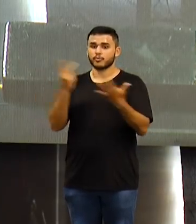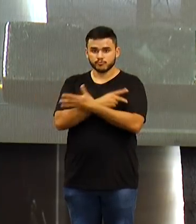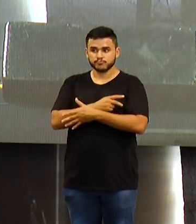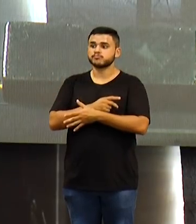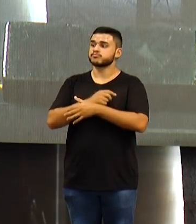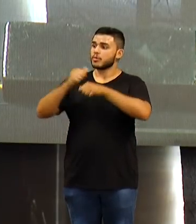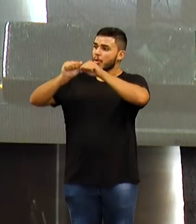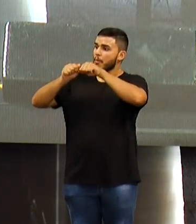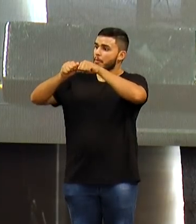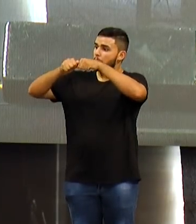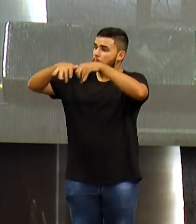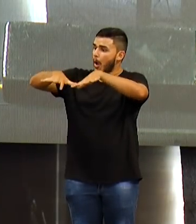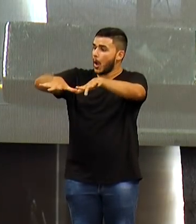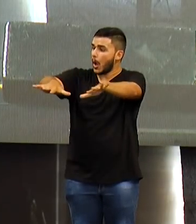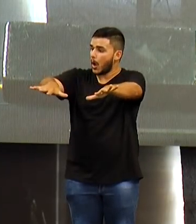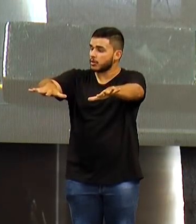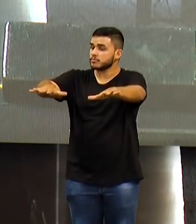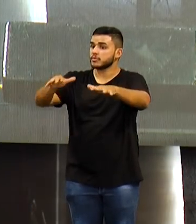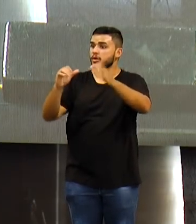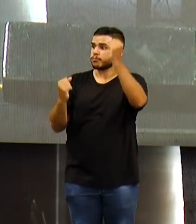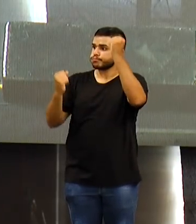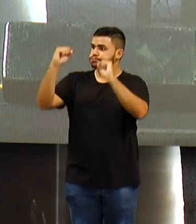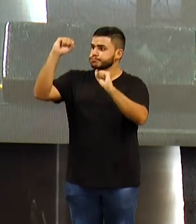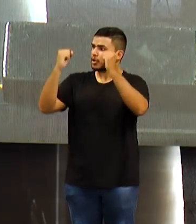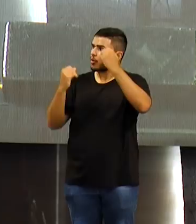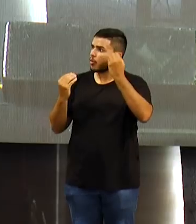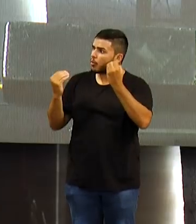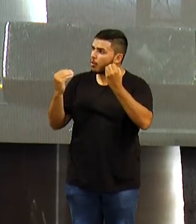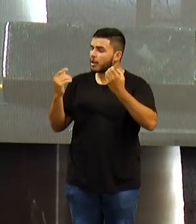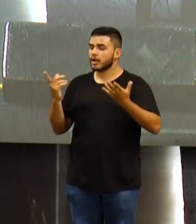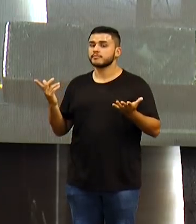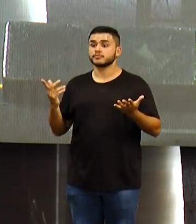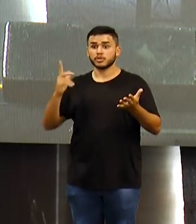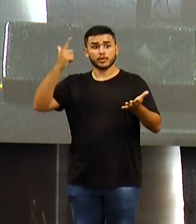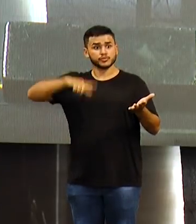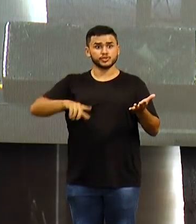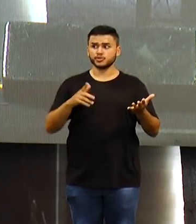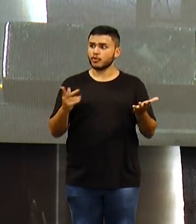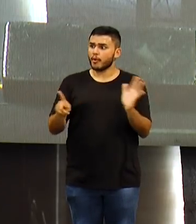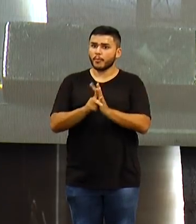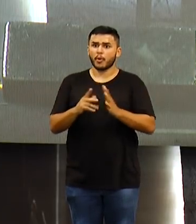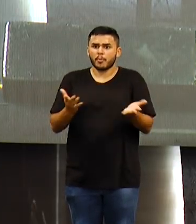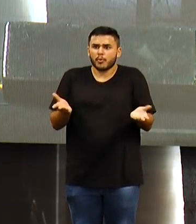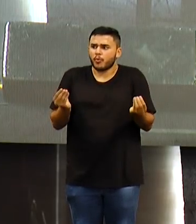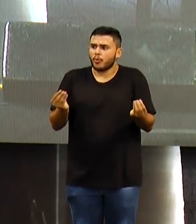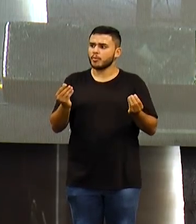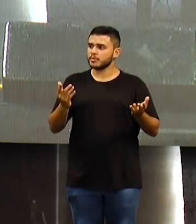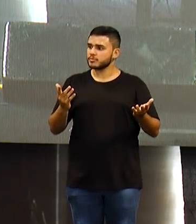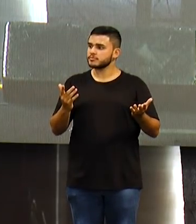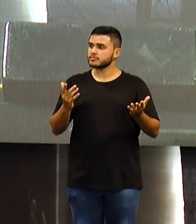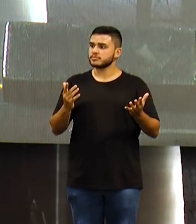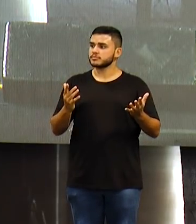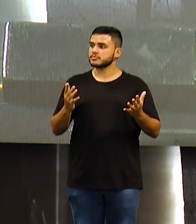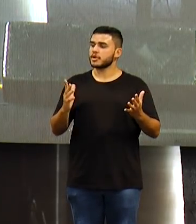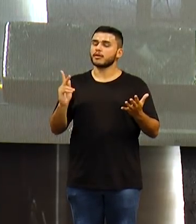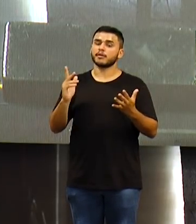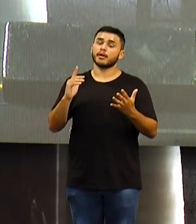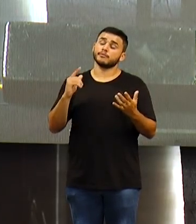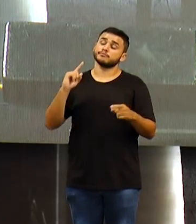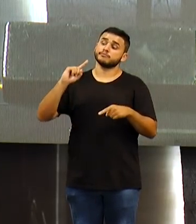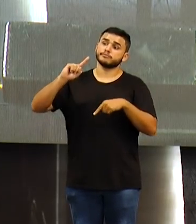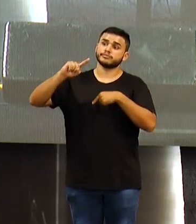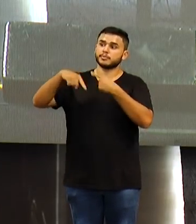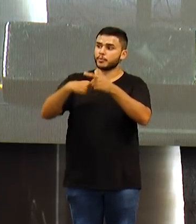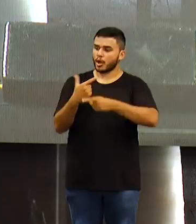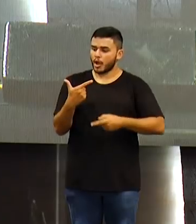depois, nós temos um grande acidente de Brumadinho, com mais de 260 vítimas, certo?